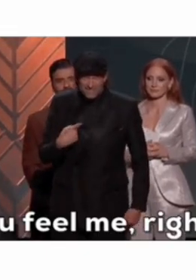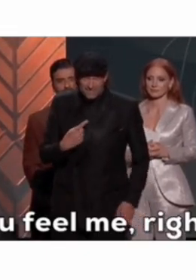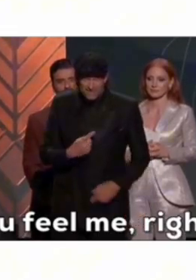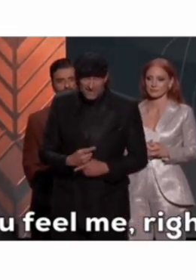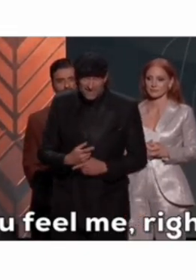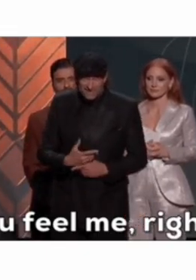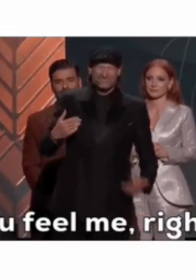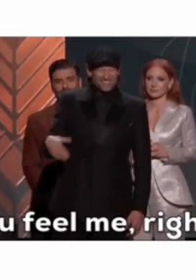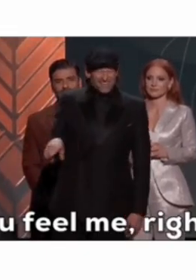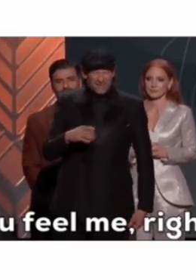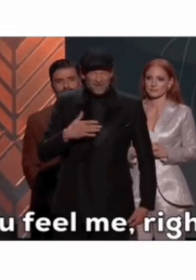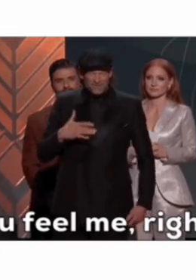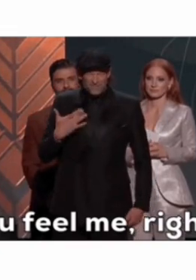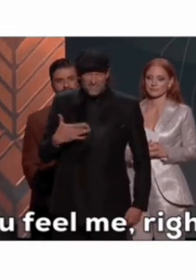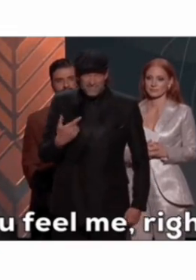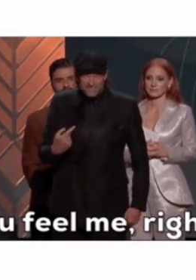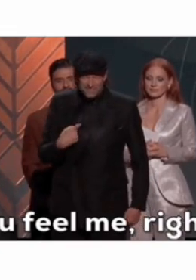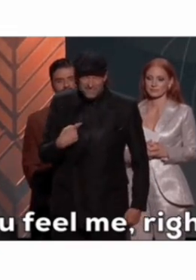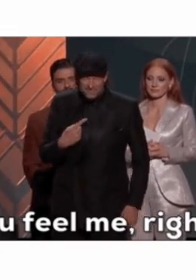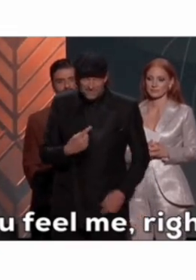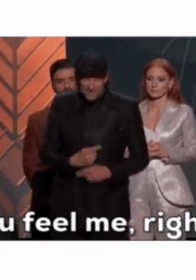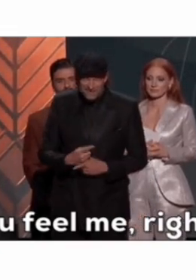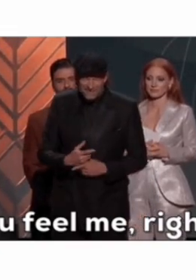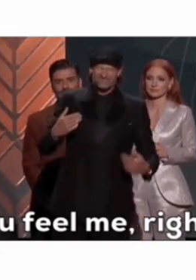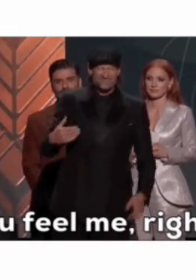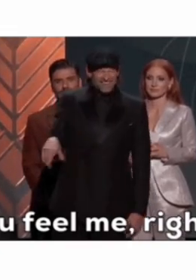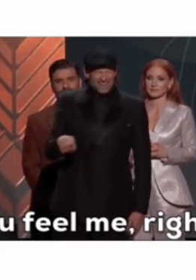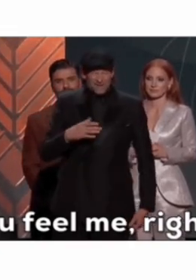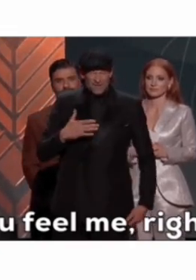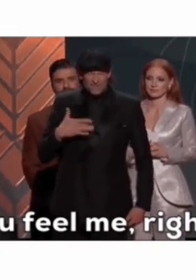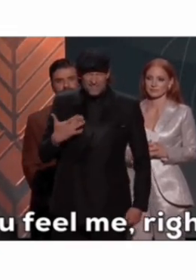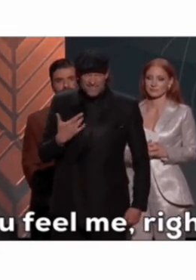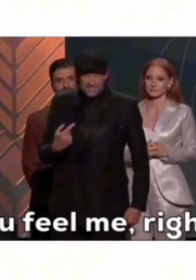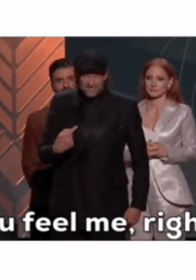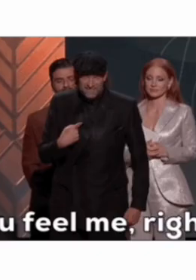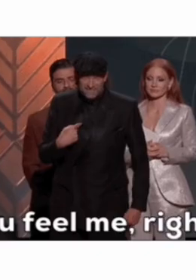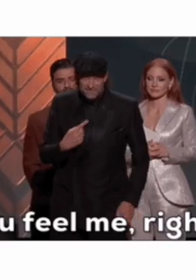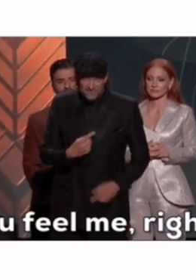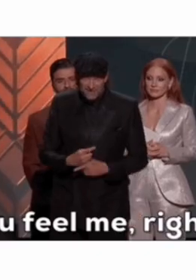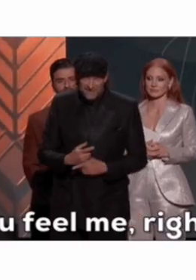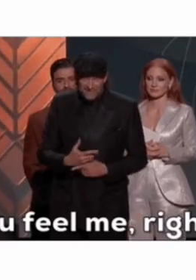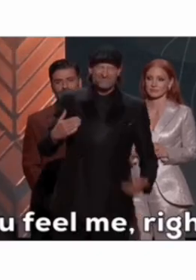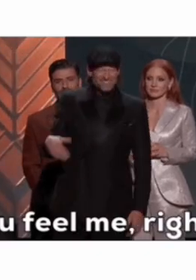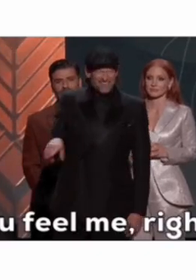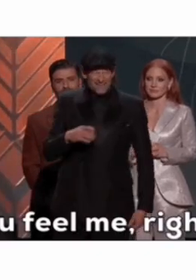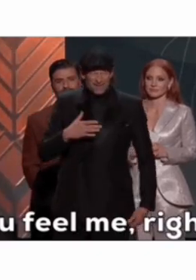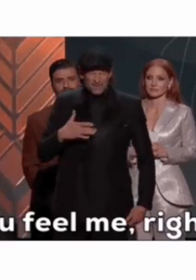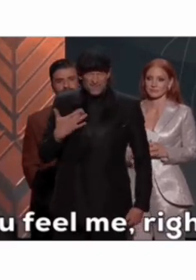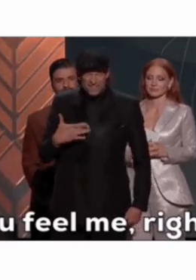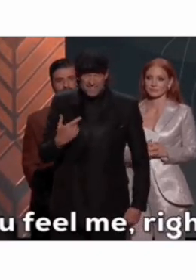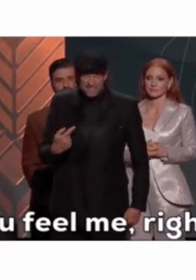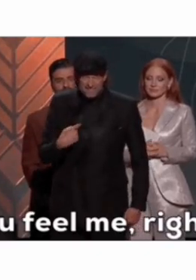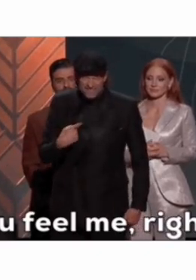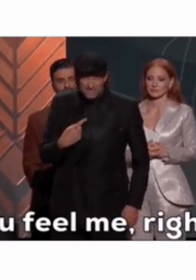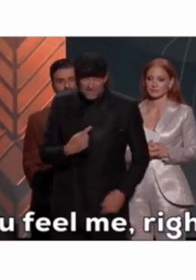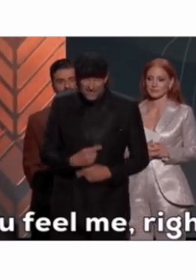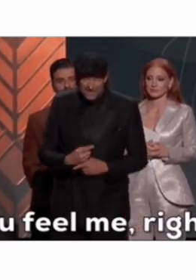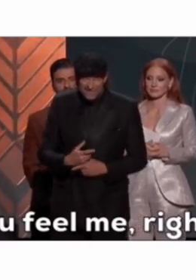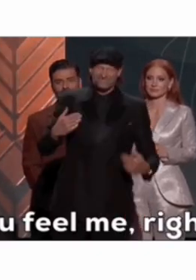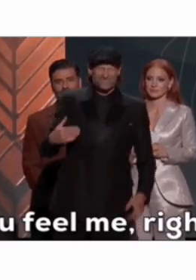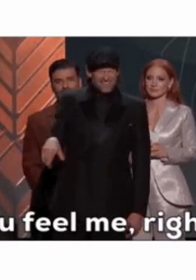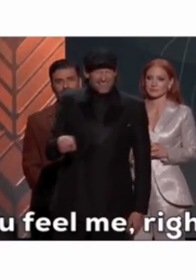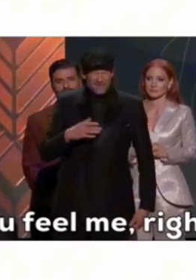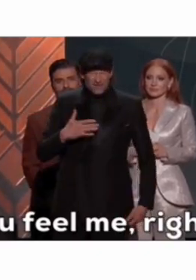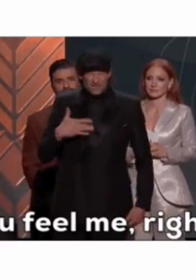Et surtout, si l'outil que vous voulez construire avec la langue des signes, elle va être utile. Et c'est important